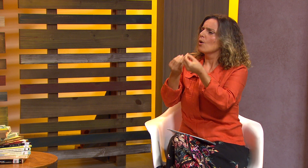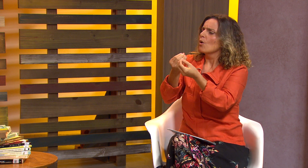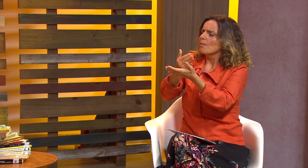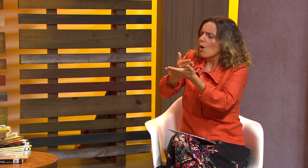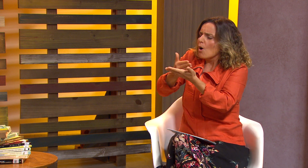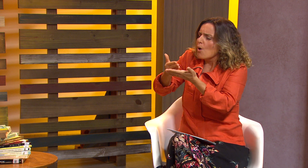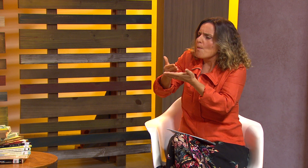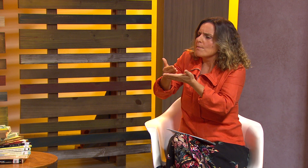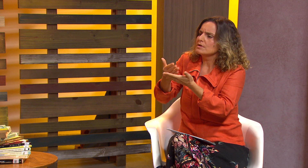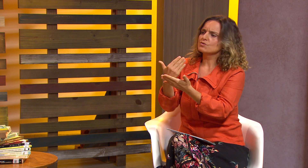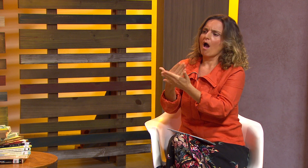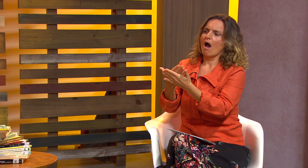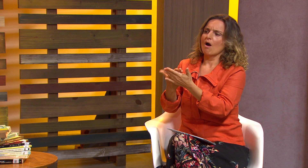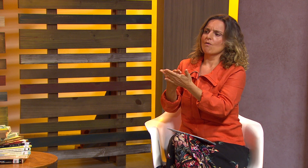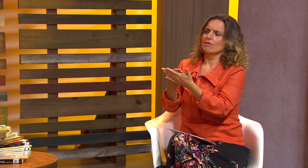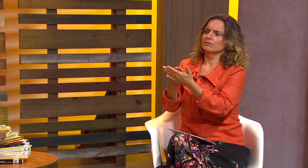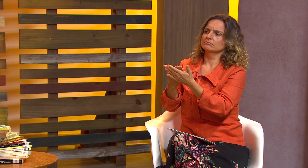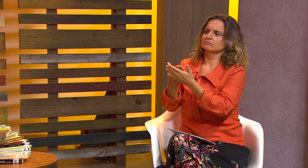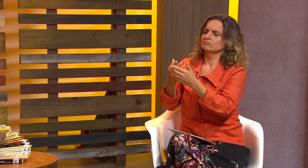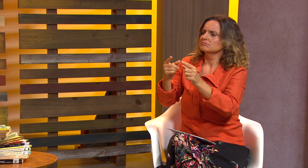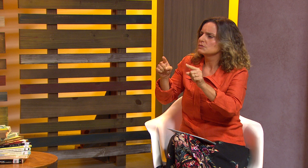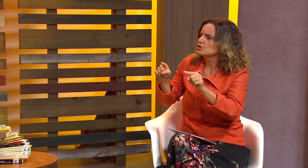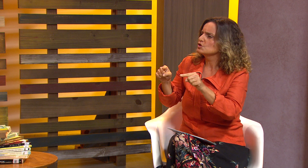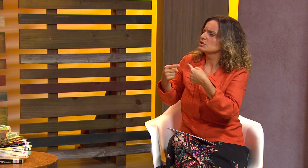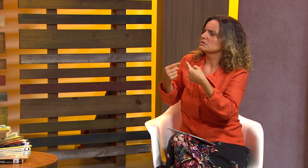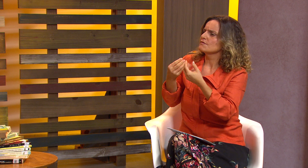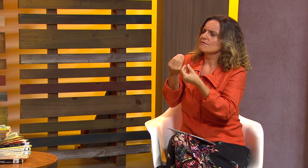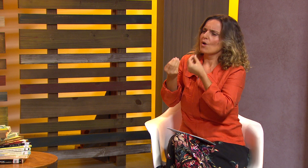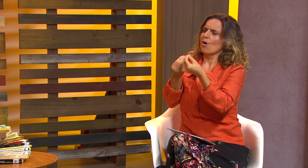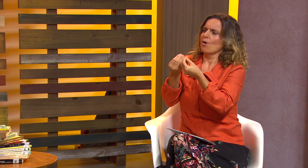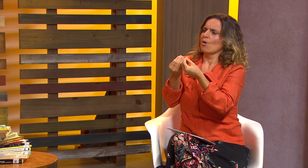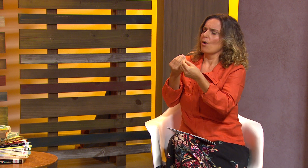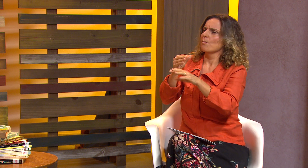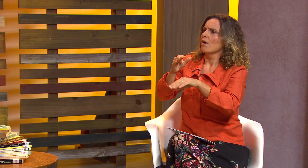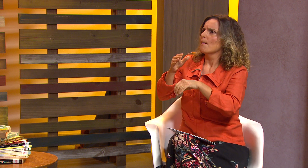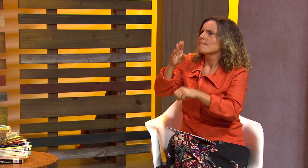Como foi no começo? Quais foram os desafios e barreiras enfrentados?